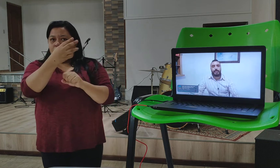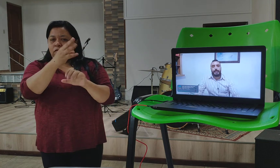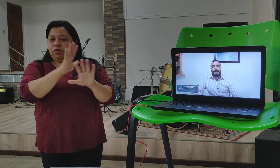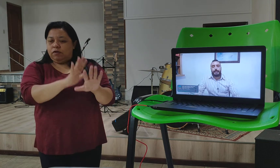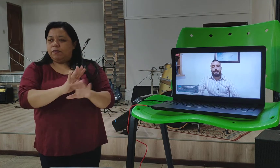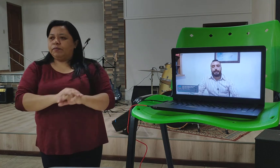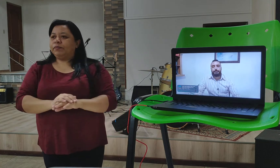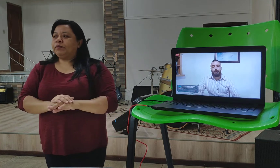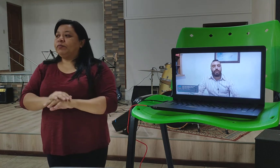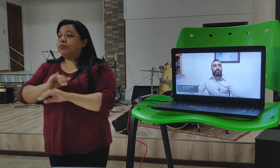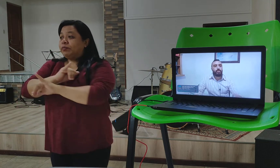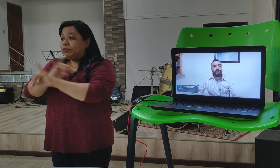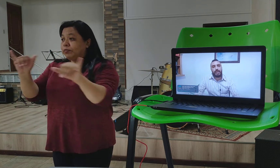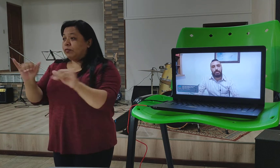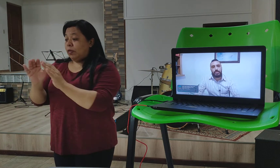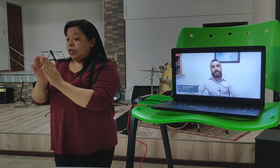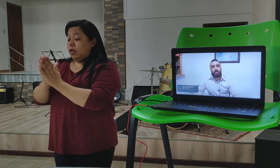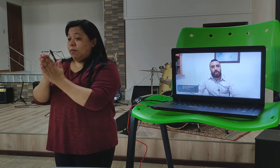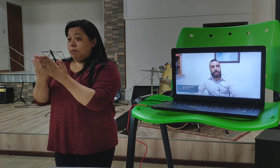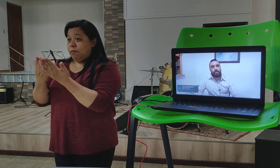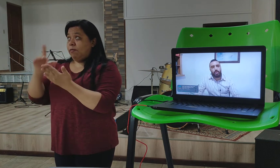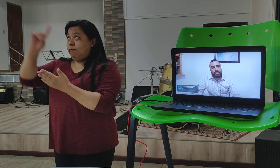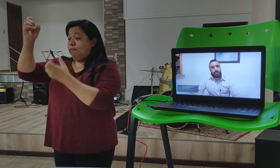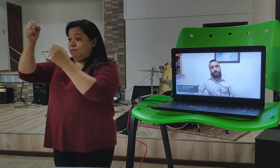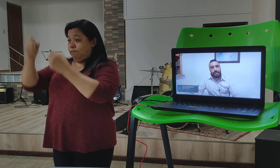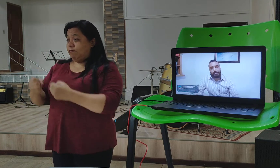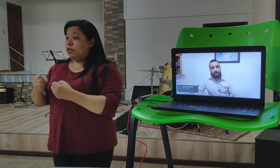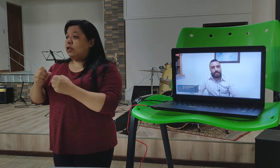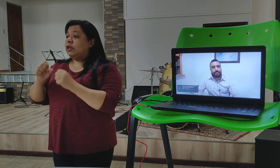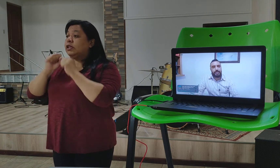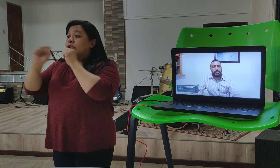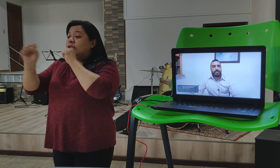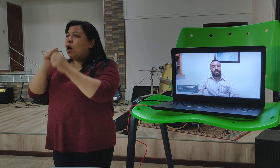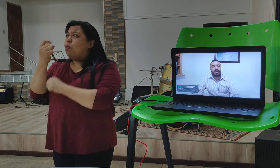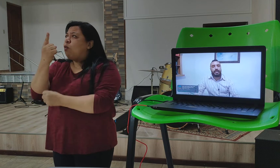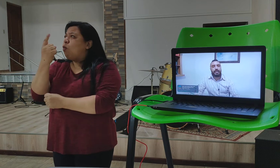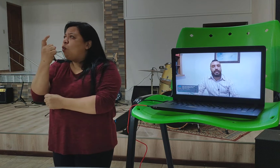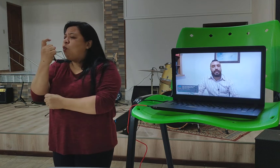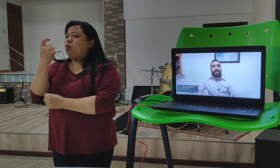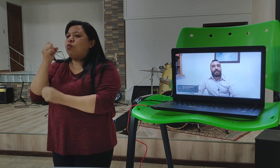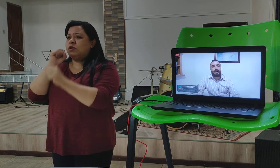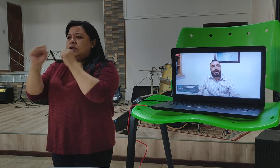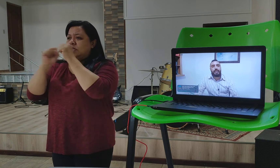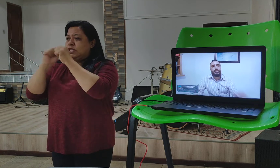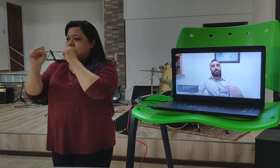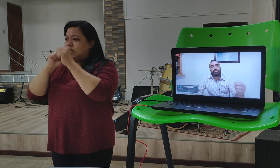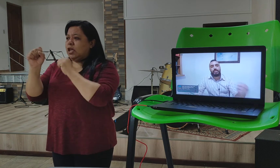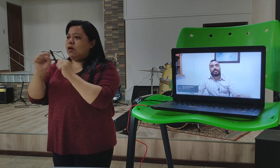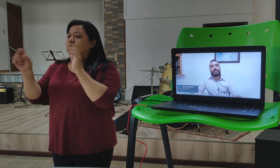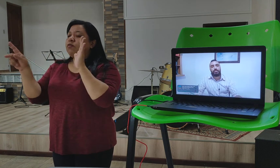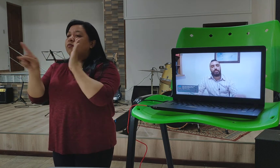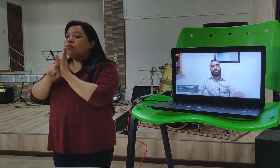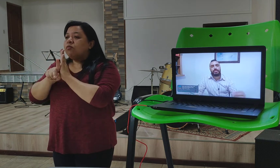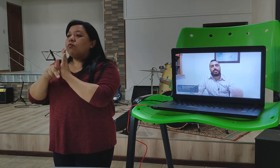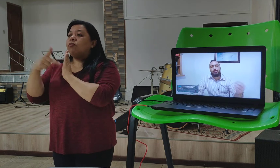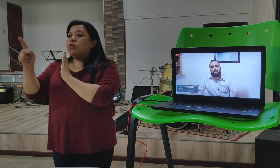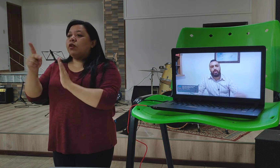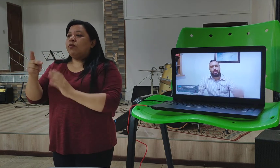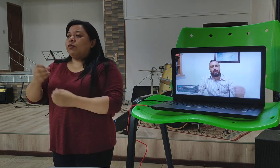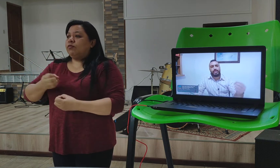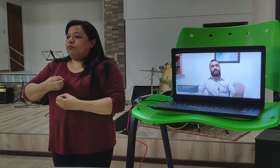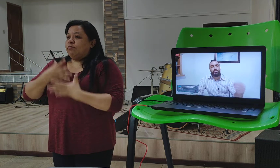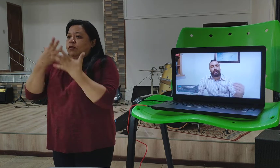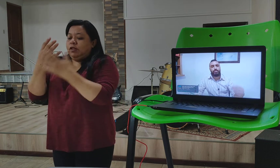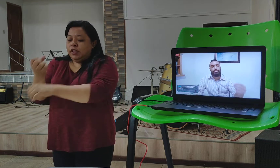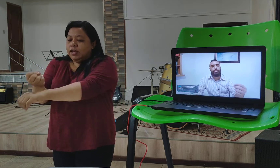meditarmos. O livro dos Salmos é o único livro da Bíblia que é a demonstração de todas as